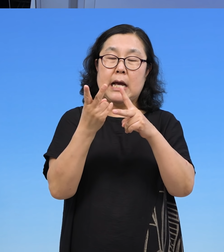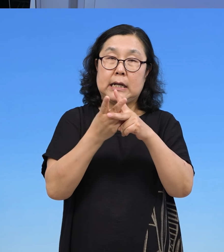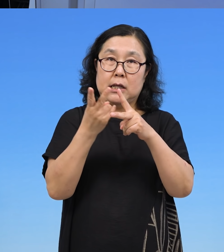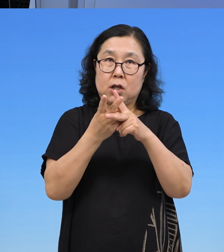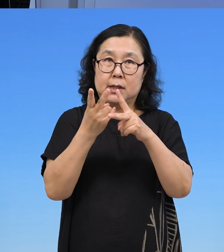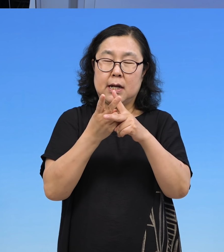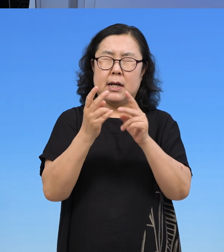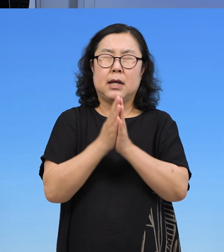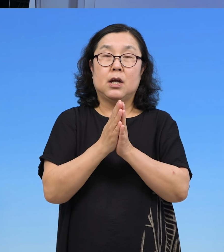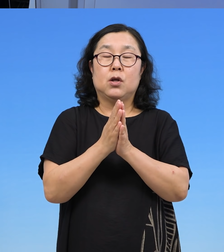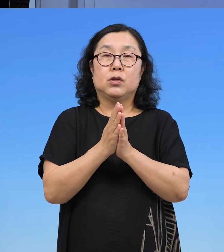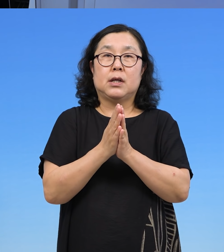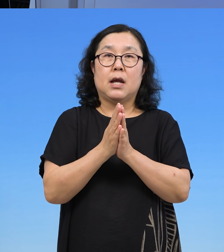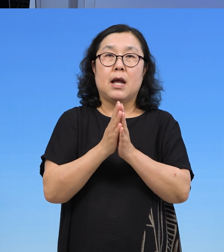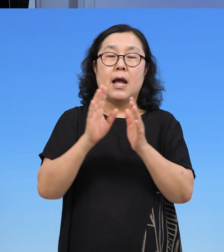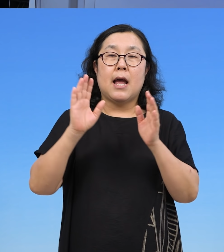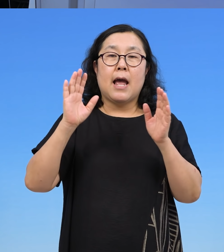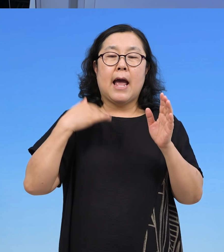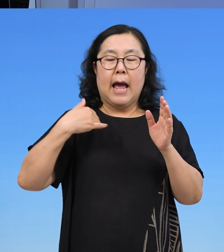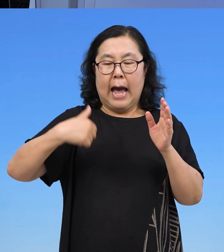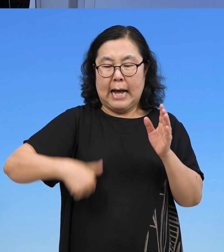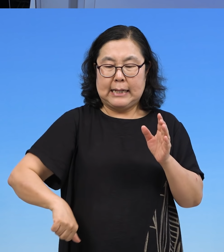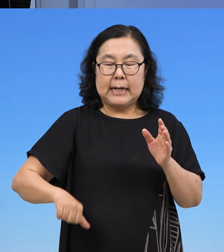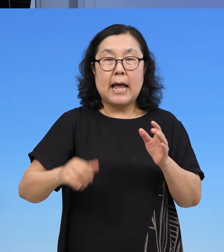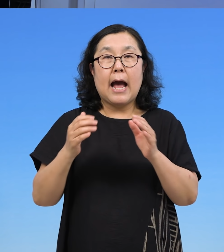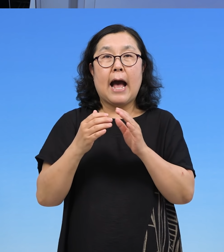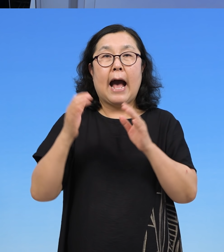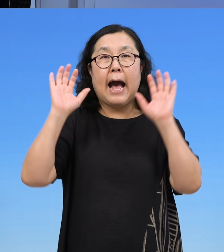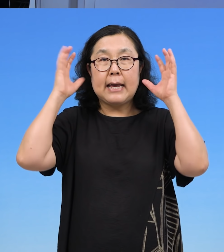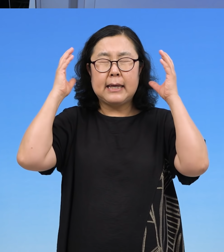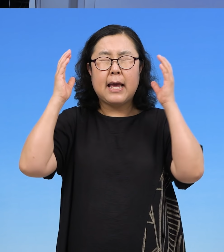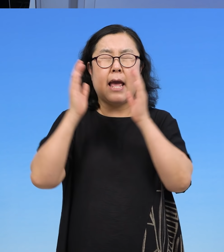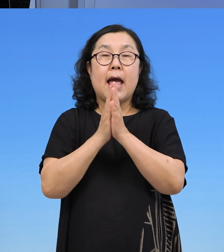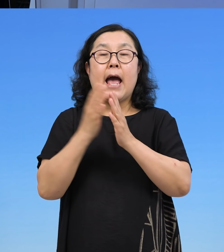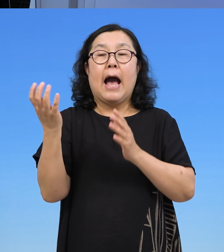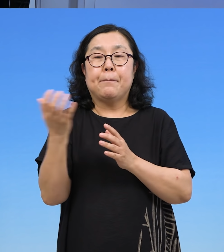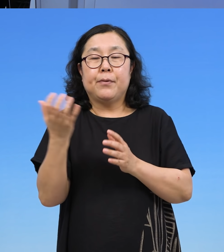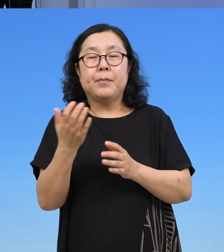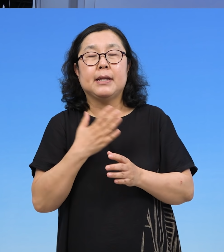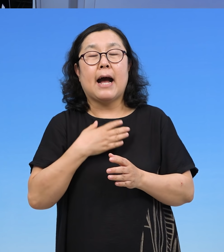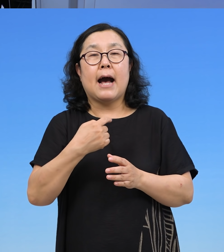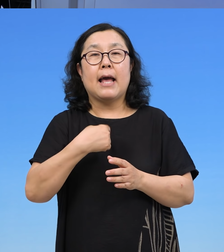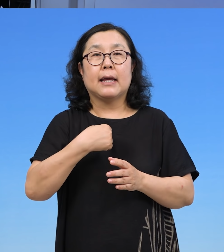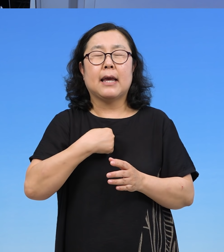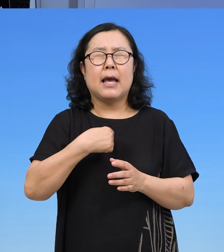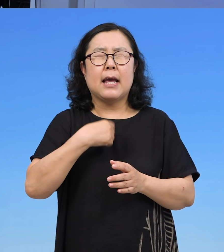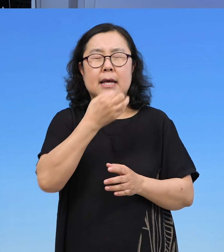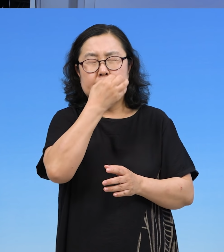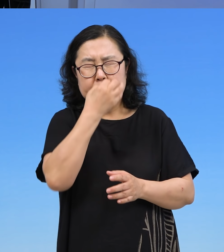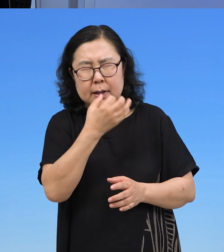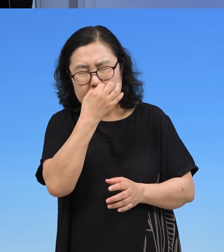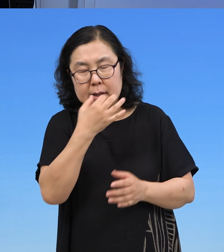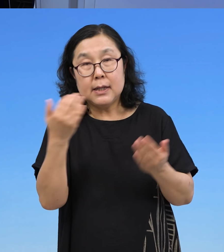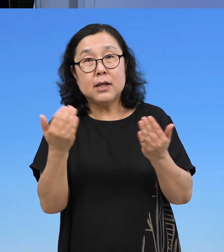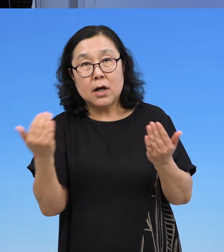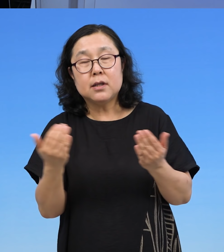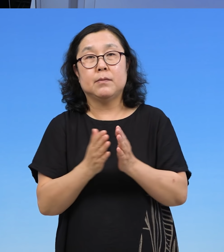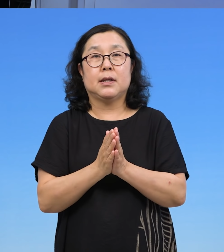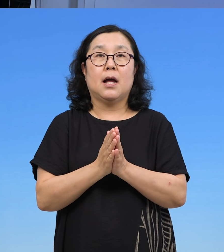삶이 무너지는 것 같은 시련이고 아픔이고 매일매일이 고통이었습니다 삶이